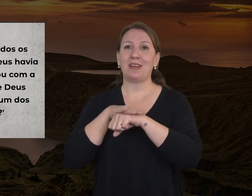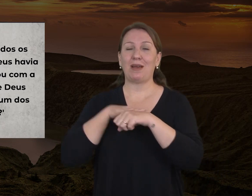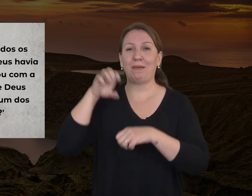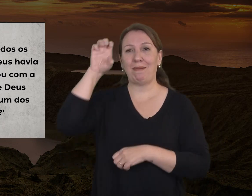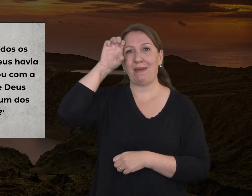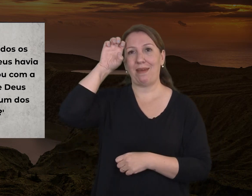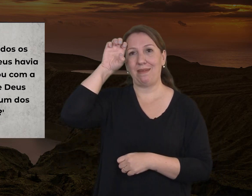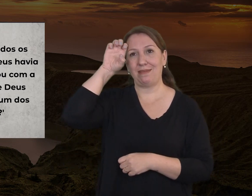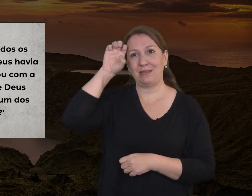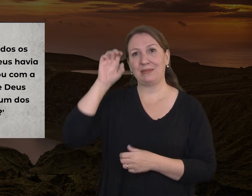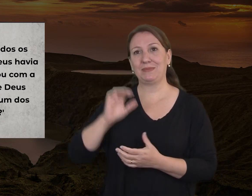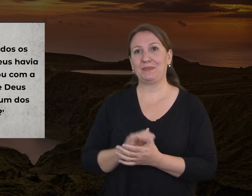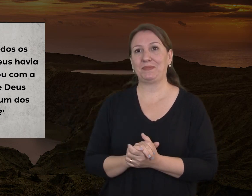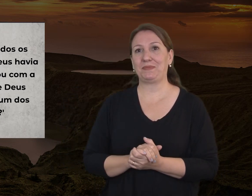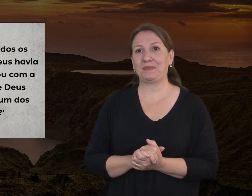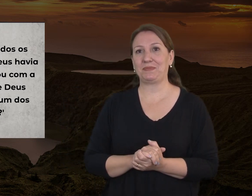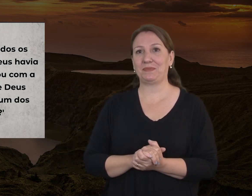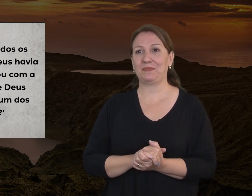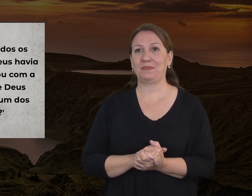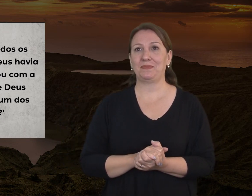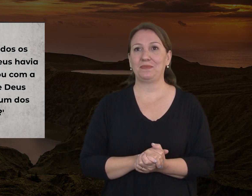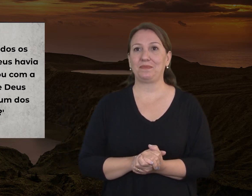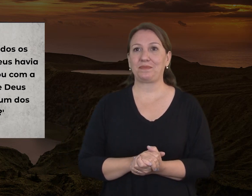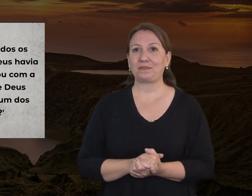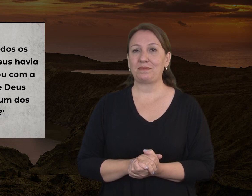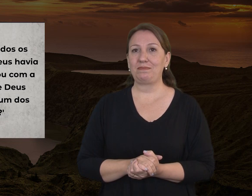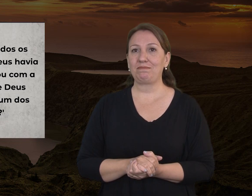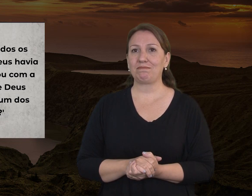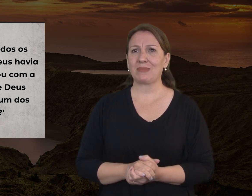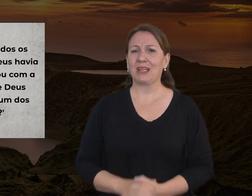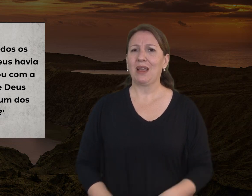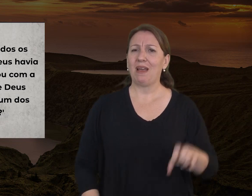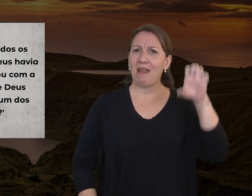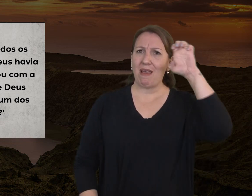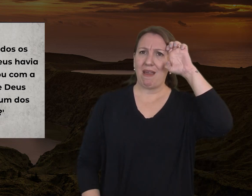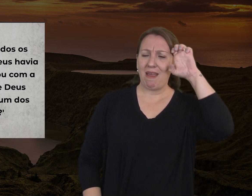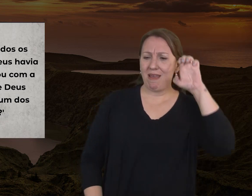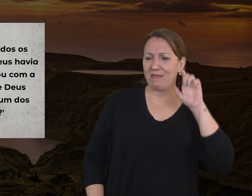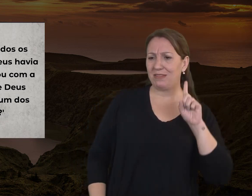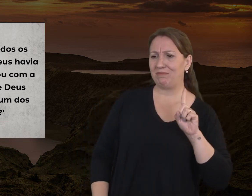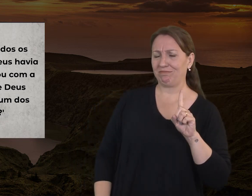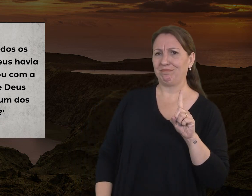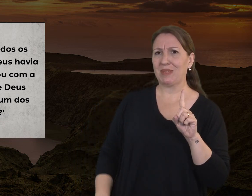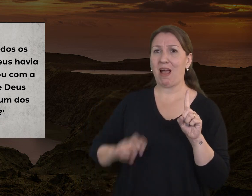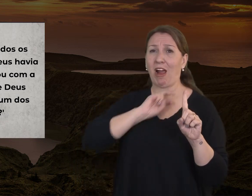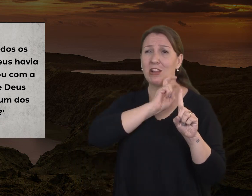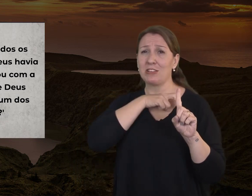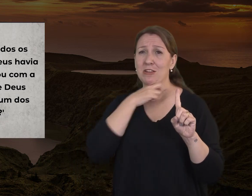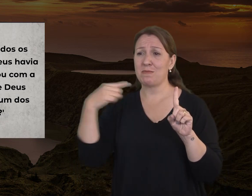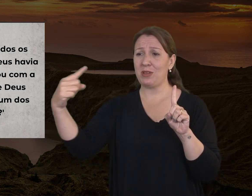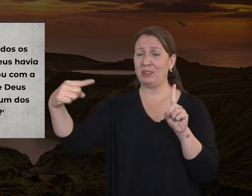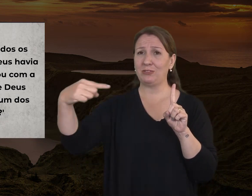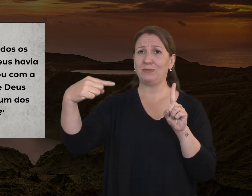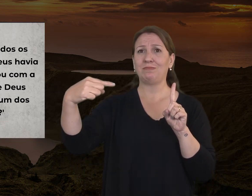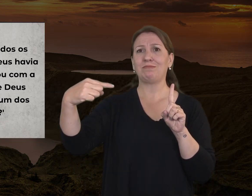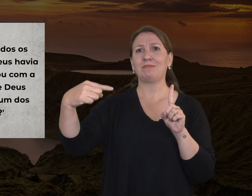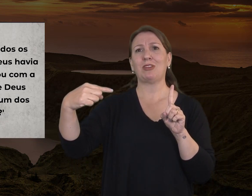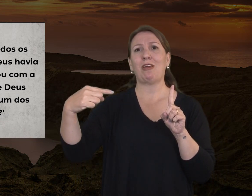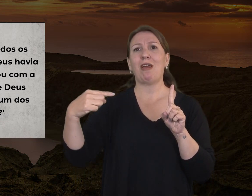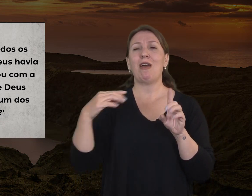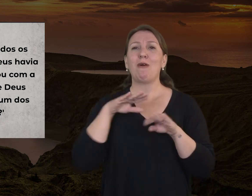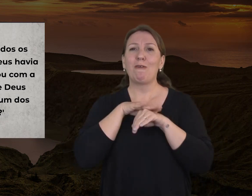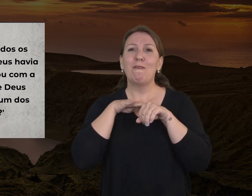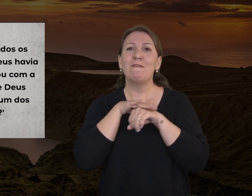mesmo que Deus falou? Vós não podeis comer nenhum dos frutos das árvores do jardim. Quer dizer,